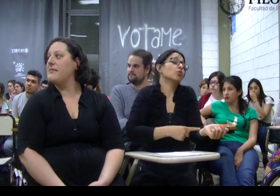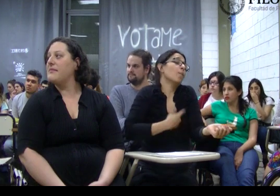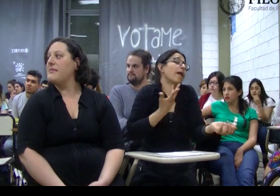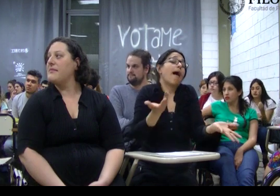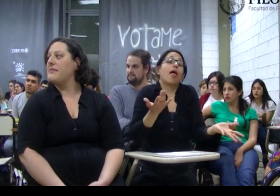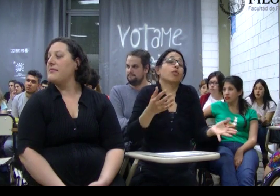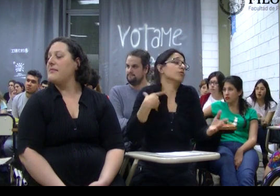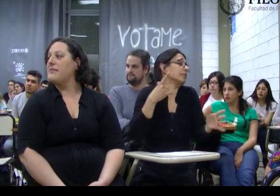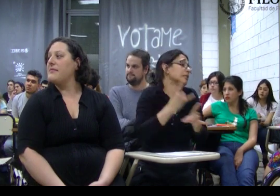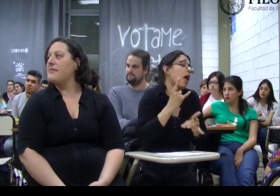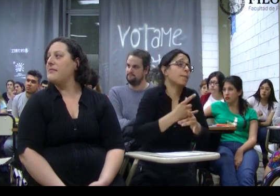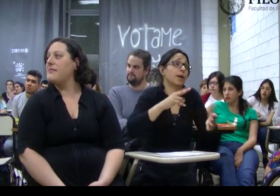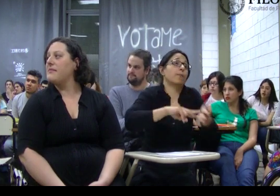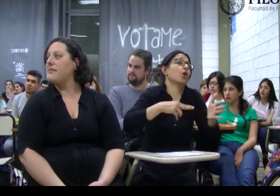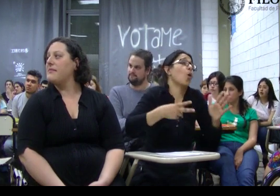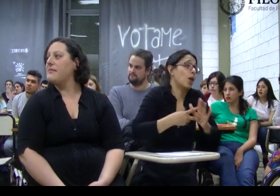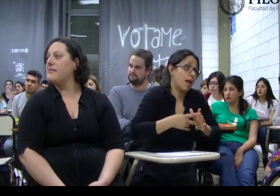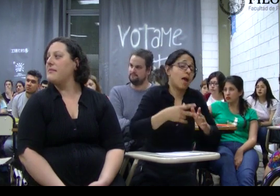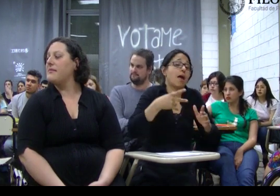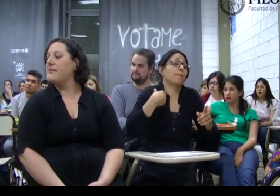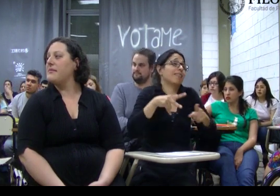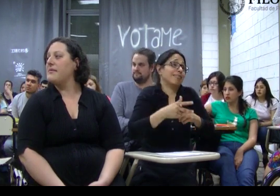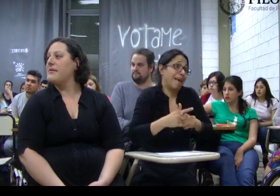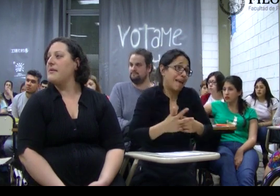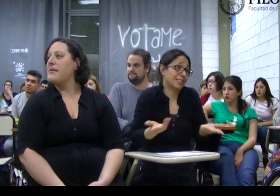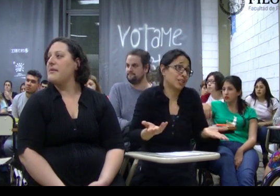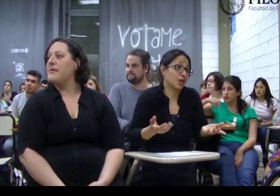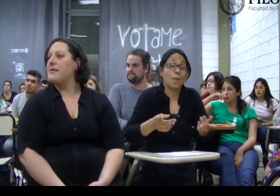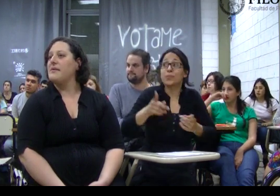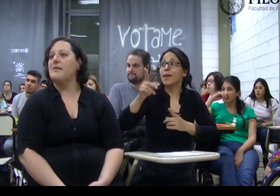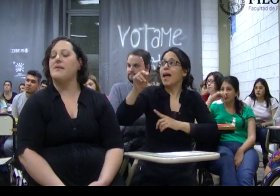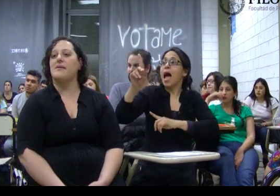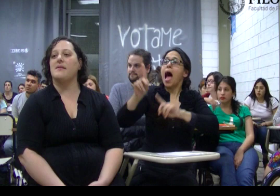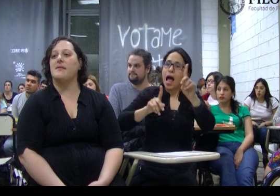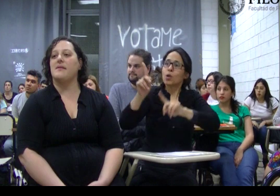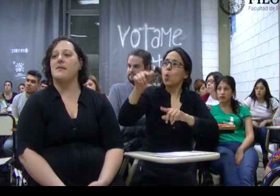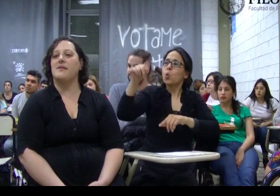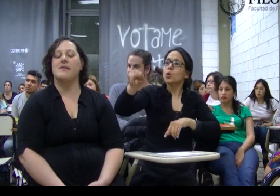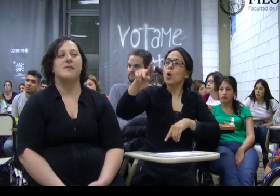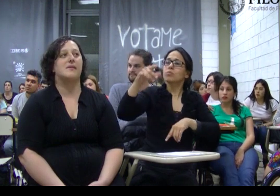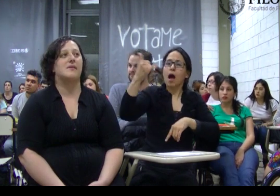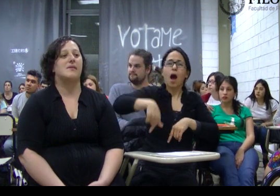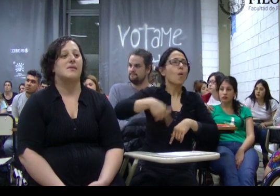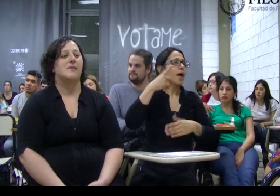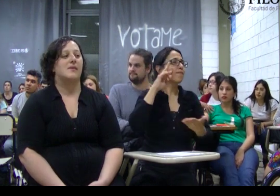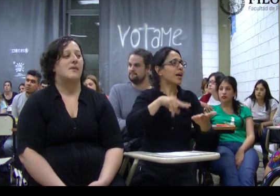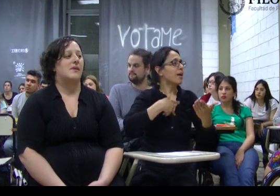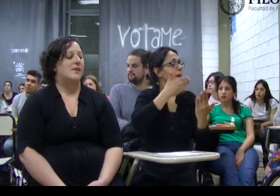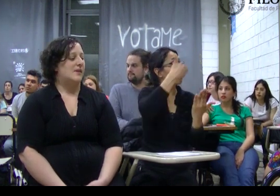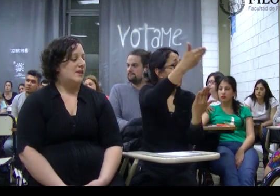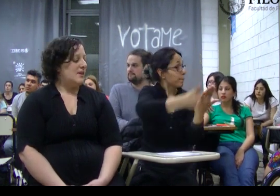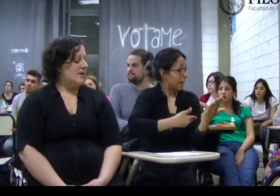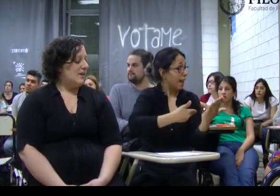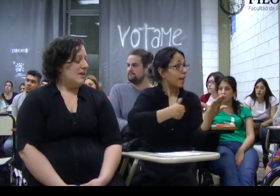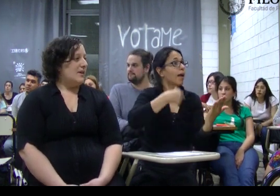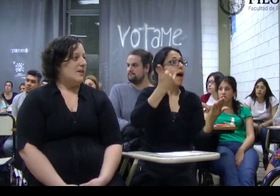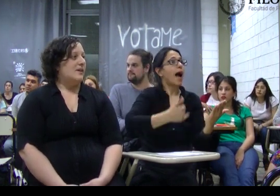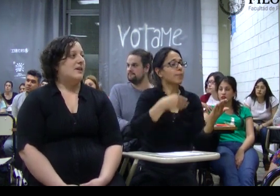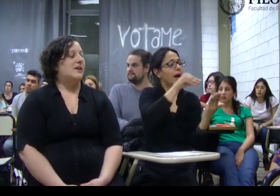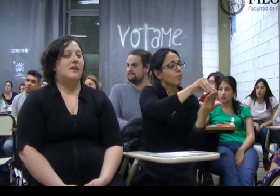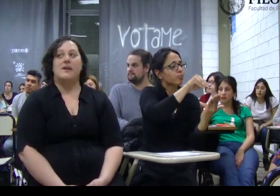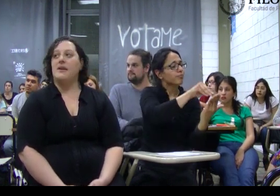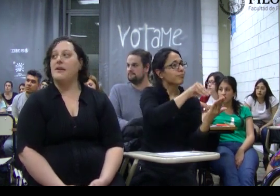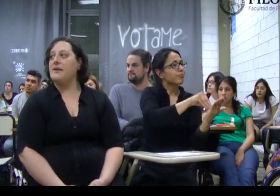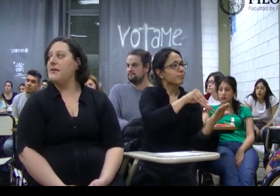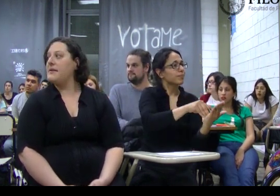misma. Y quienes se sumaron hoy van a ver que hay una hojita que está pasando en el fondo de sus datos, van a poder ingresar al campus